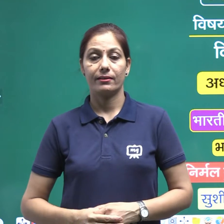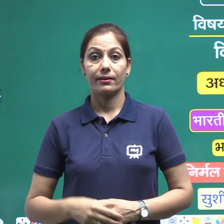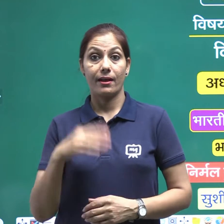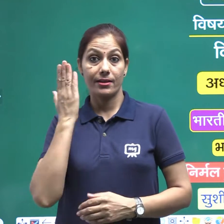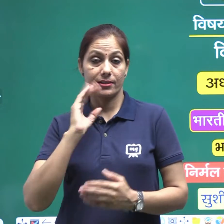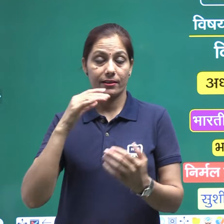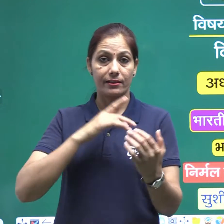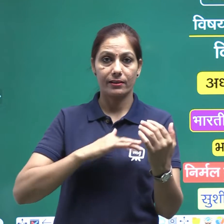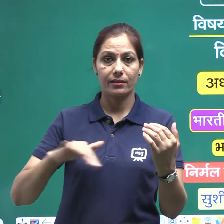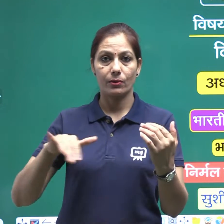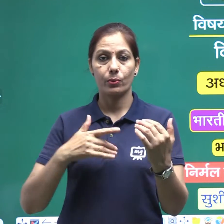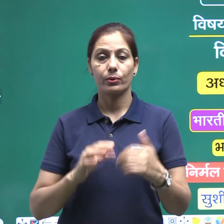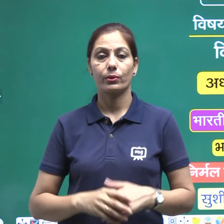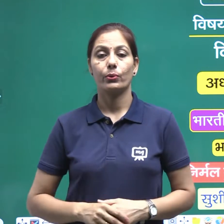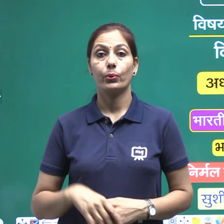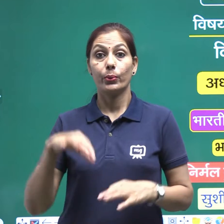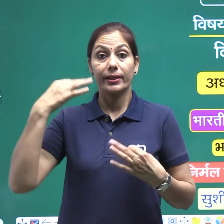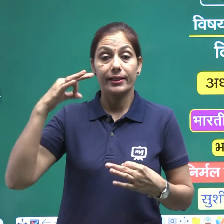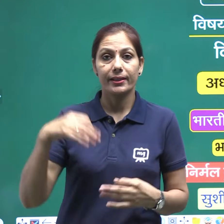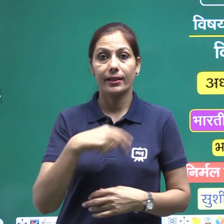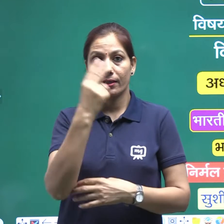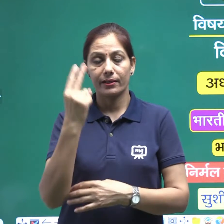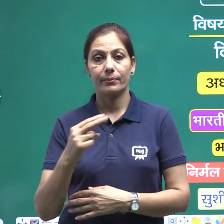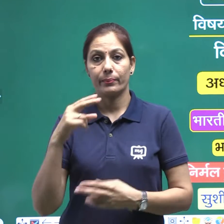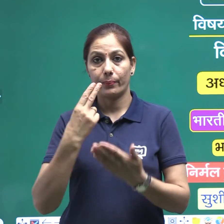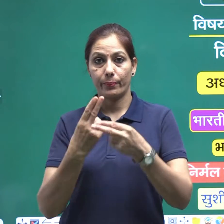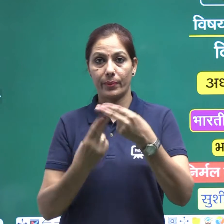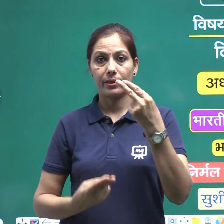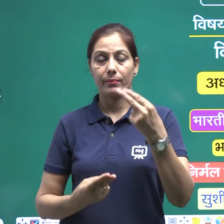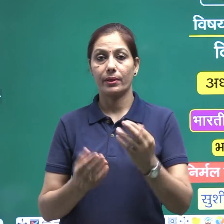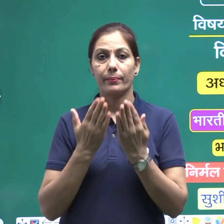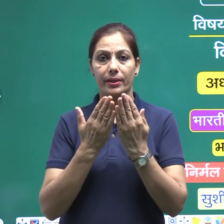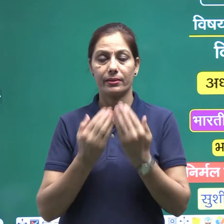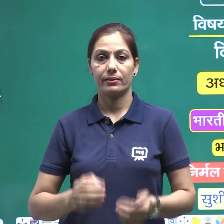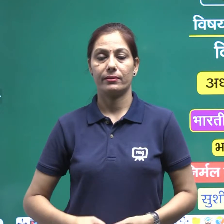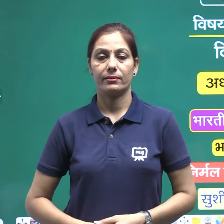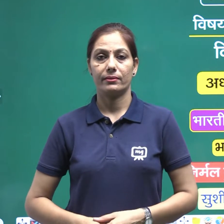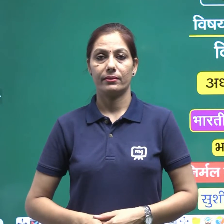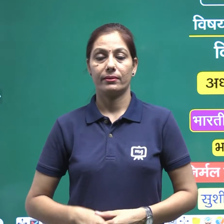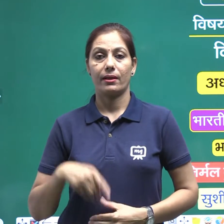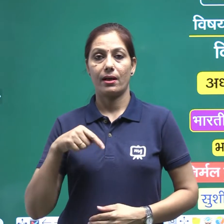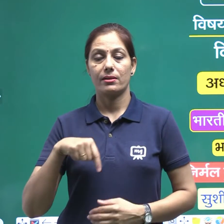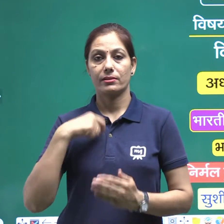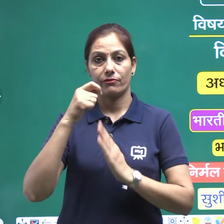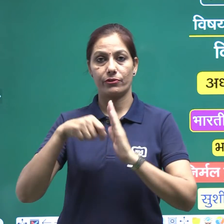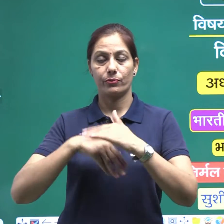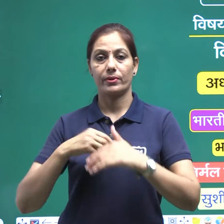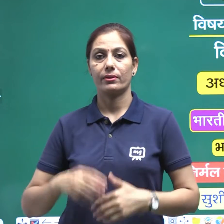संगीत कला और नृत्य कला के बारे में पढ़ा था। आज के वीडियो